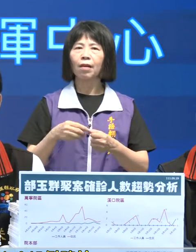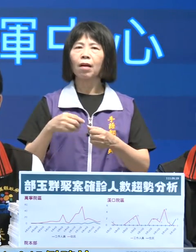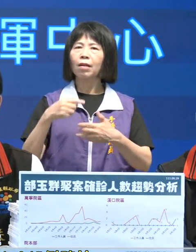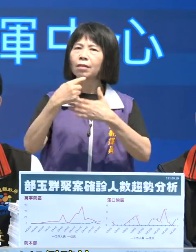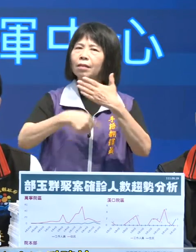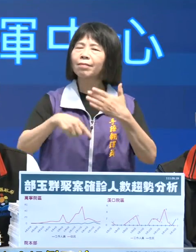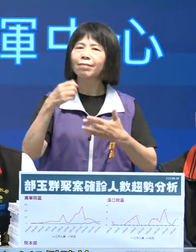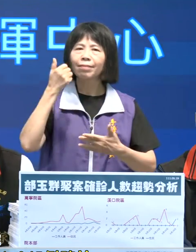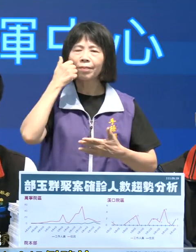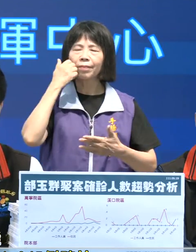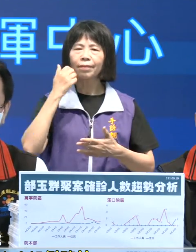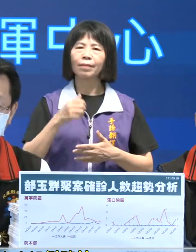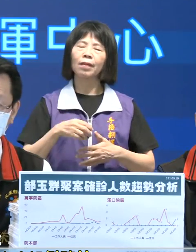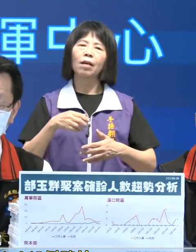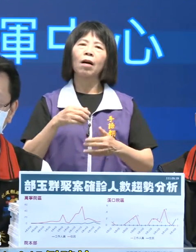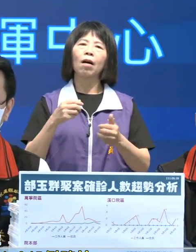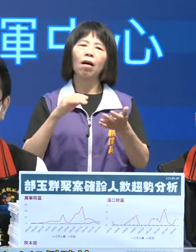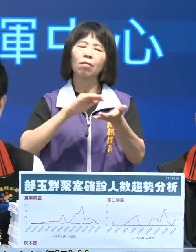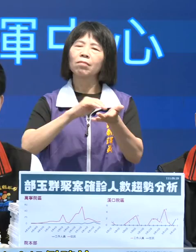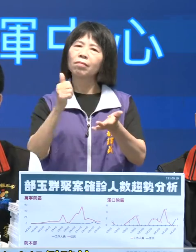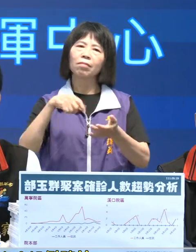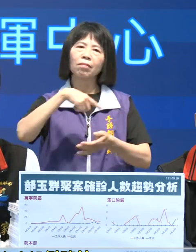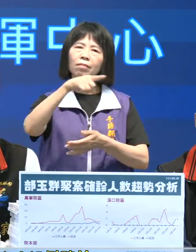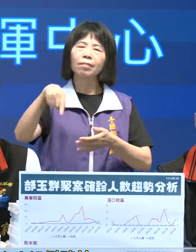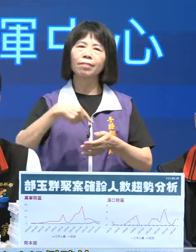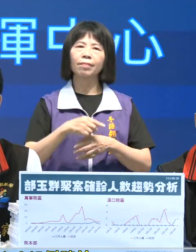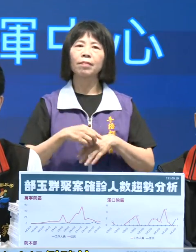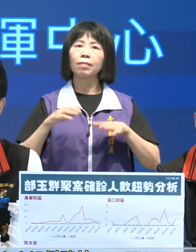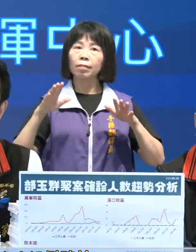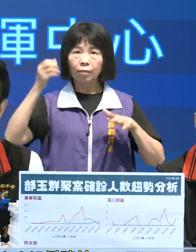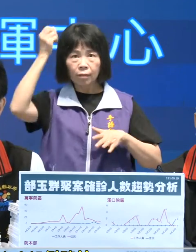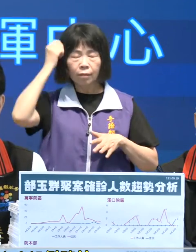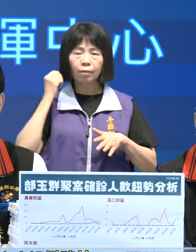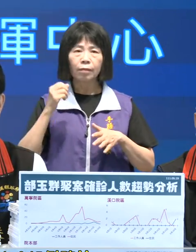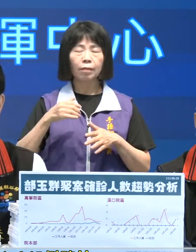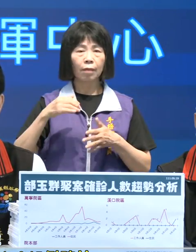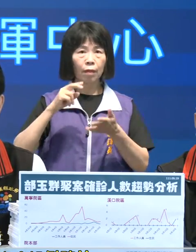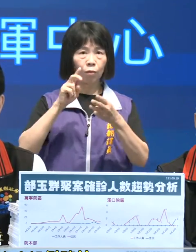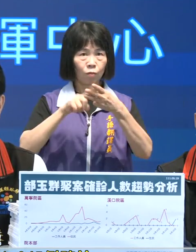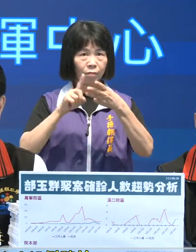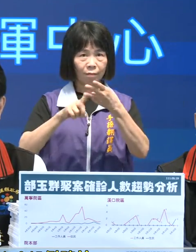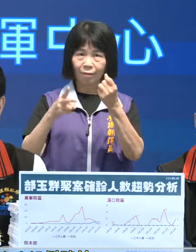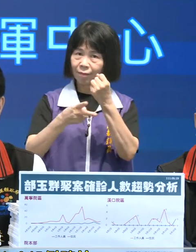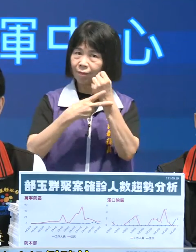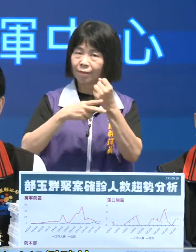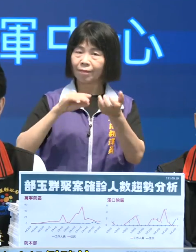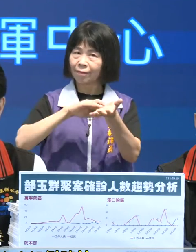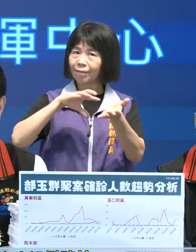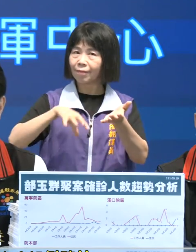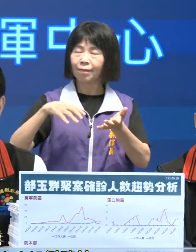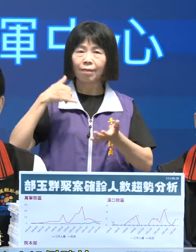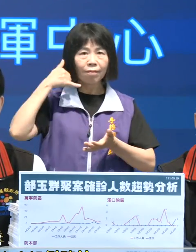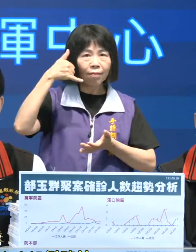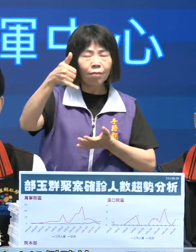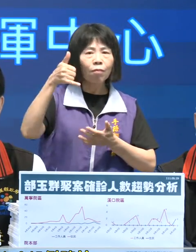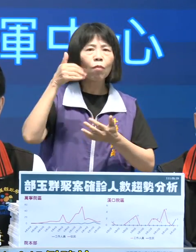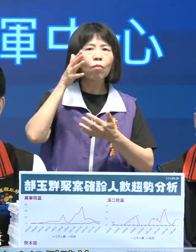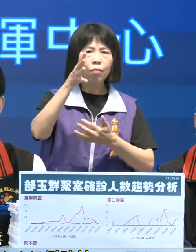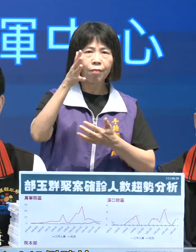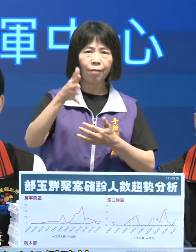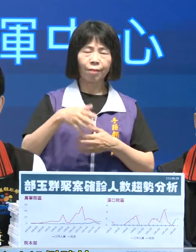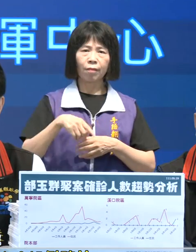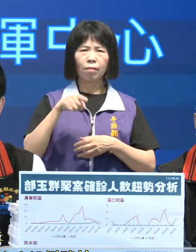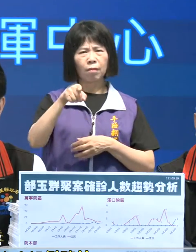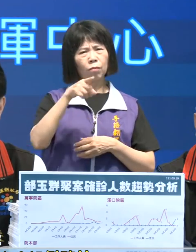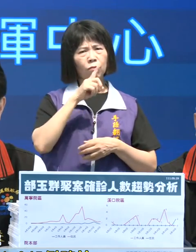啊。早上跟部立玉里医院王院长通过电话，那他对这样的一个爆料，其实